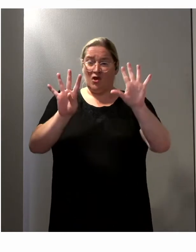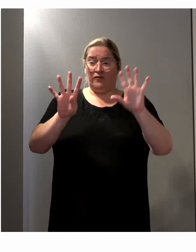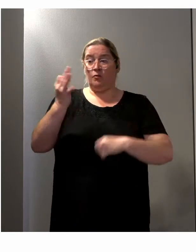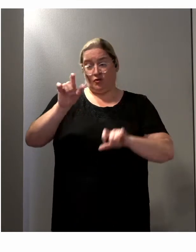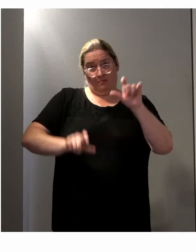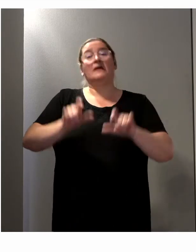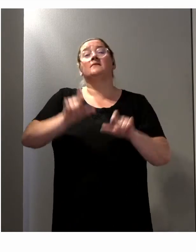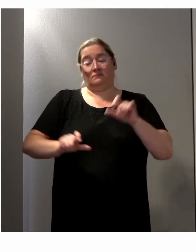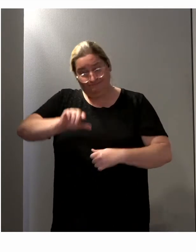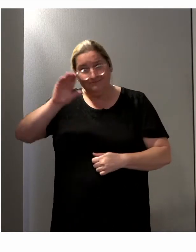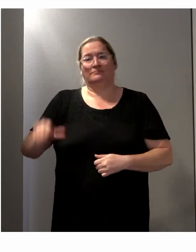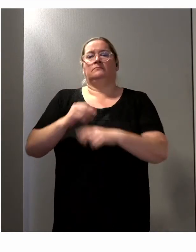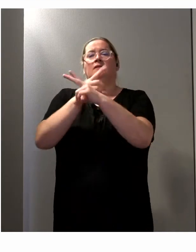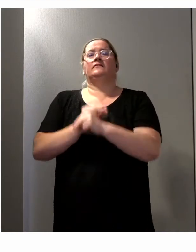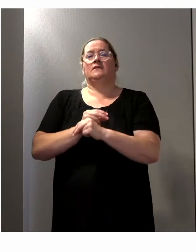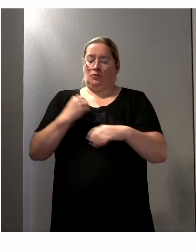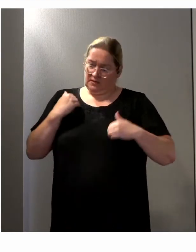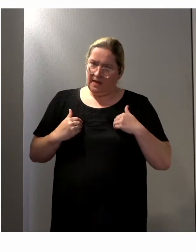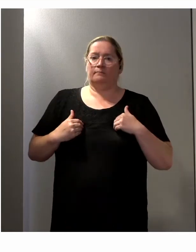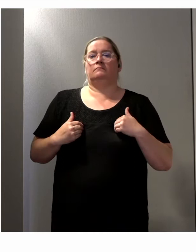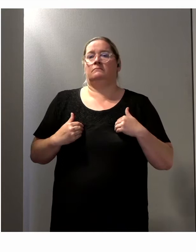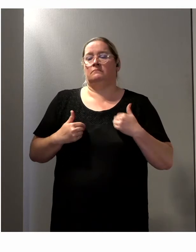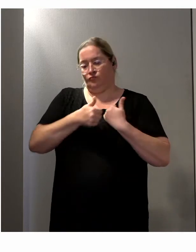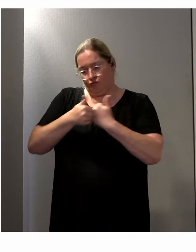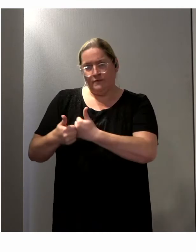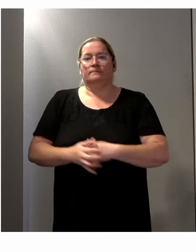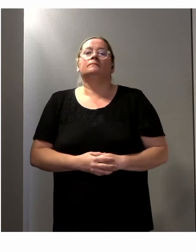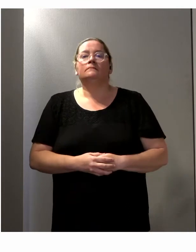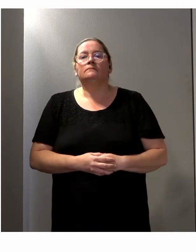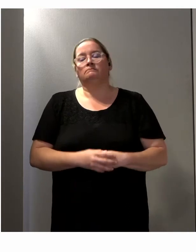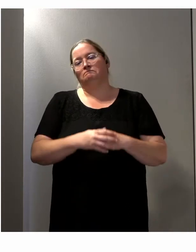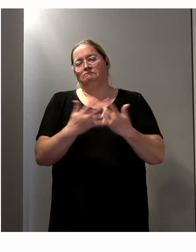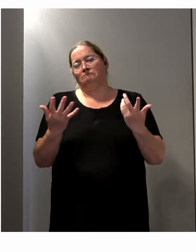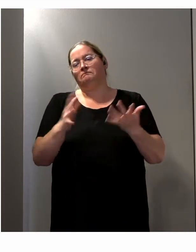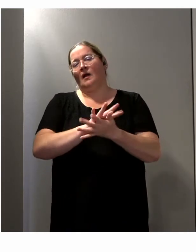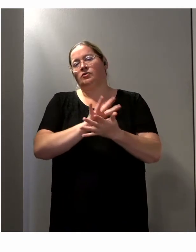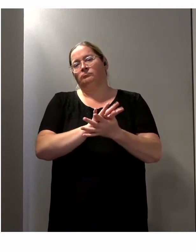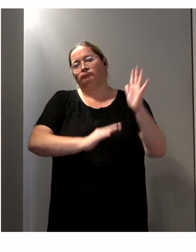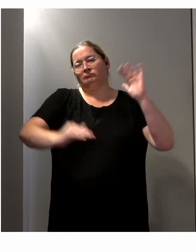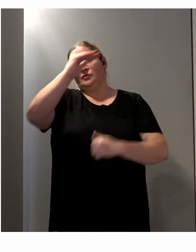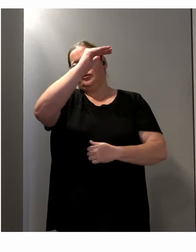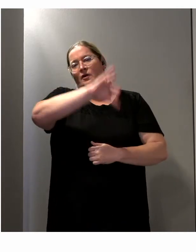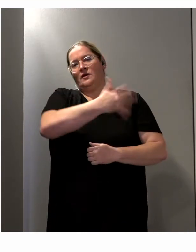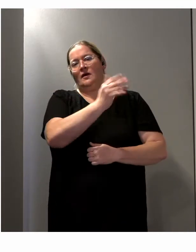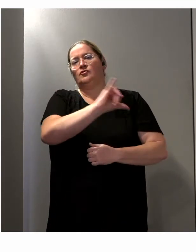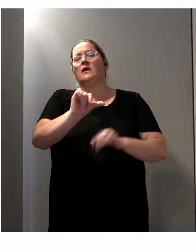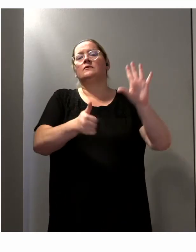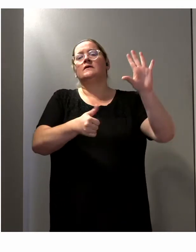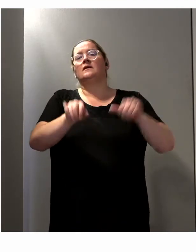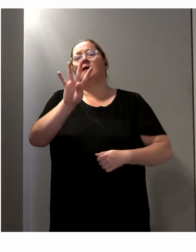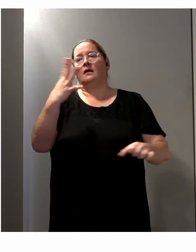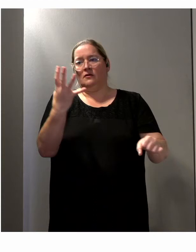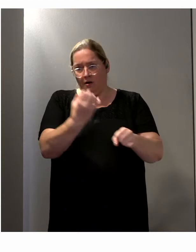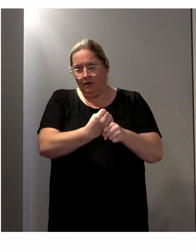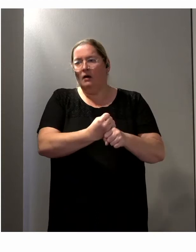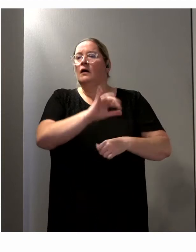comme handicapées. En fait, 6% sur l'âge adulte, disons, entre 15 et 64 ans,